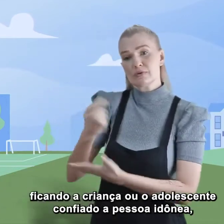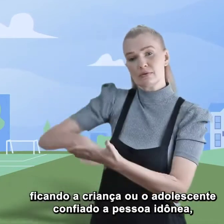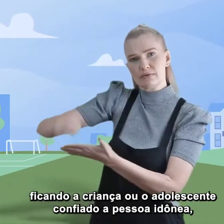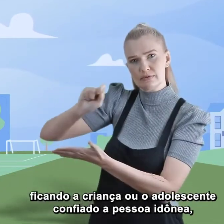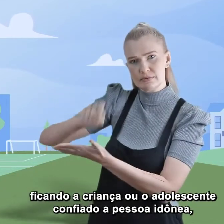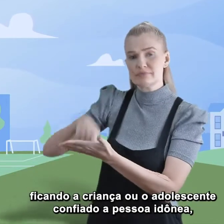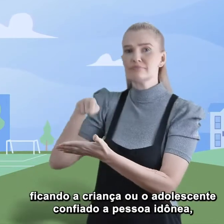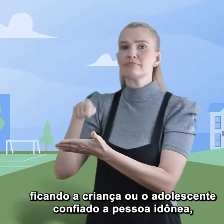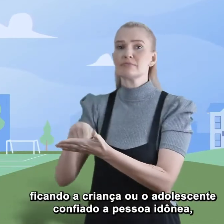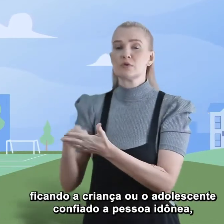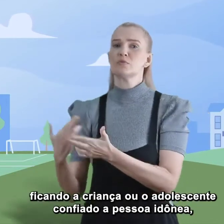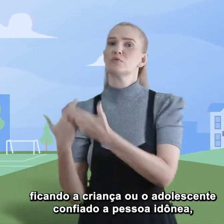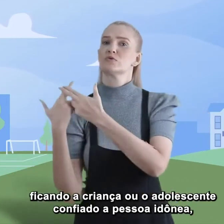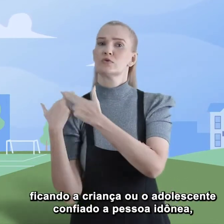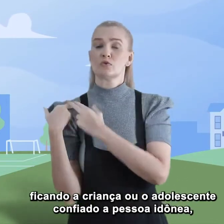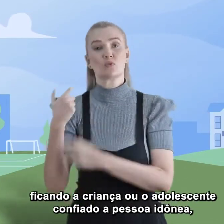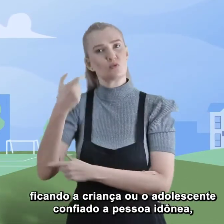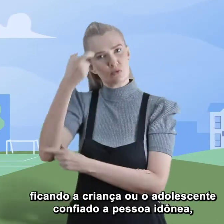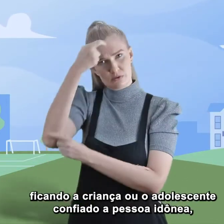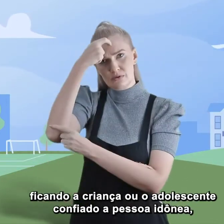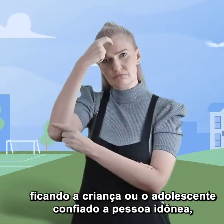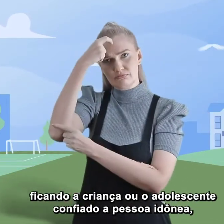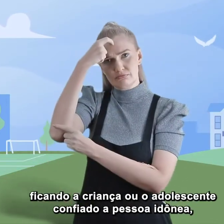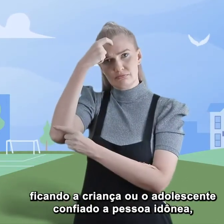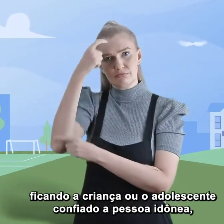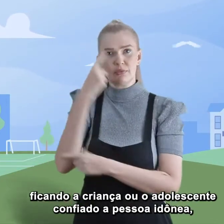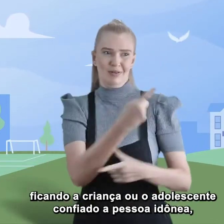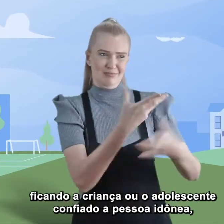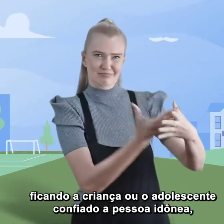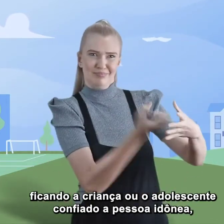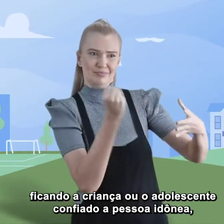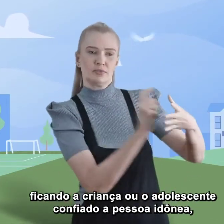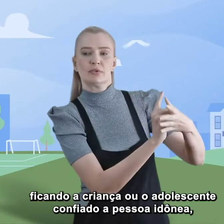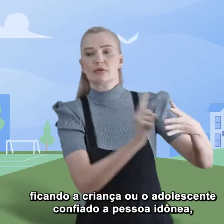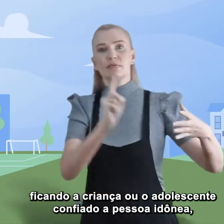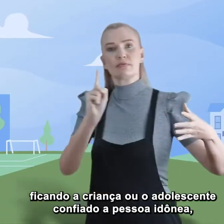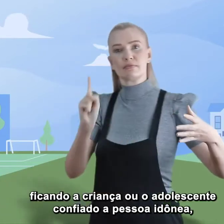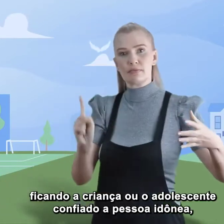ficando a criança ou o adolescente confiado à pessoa idônea.